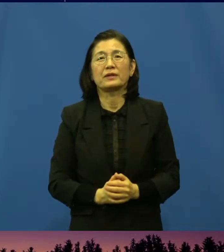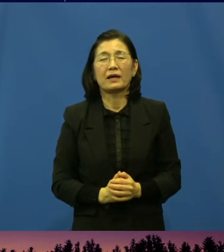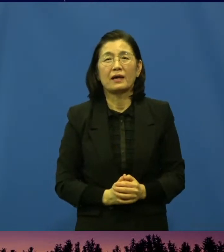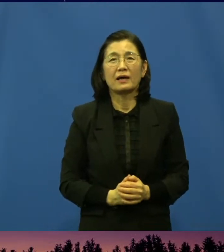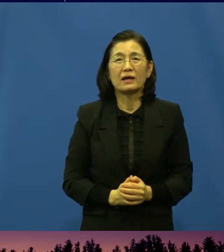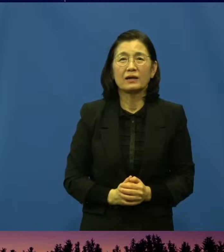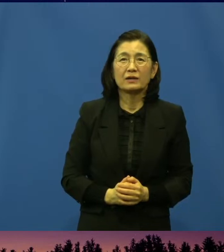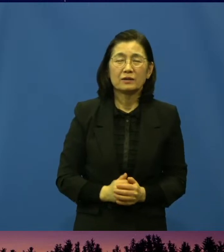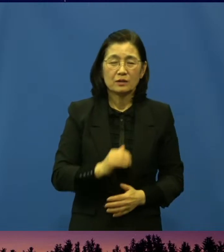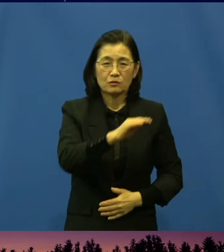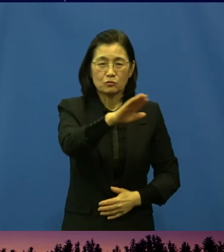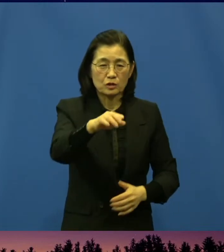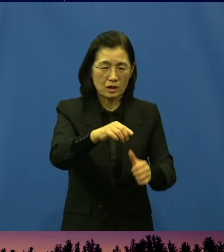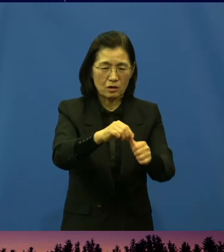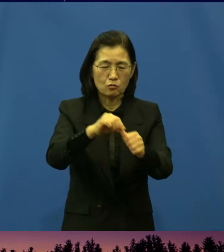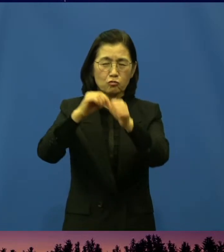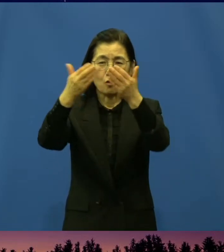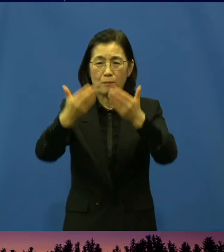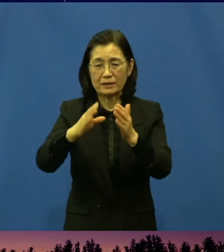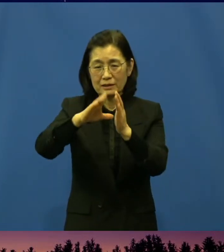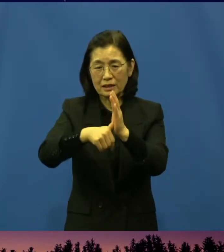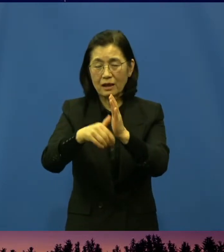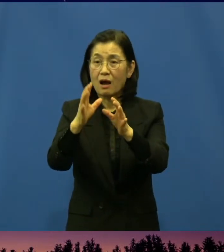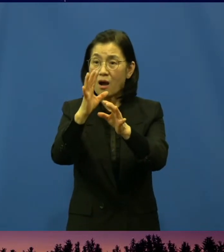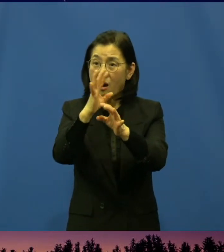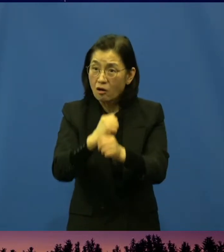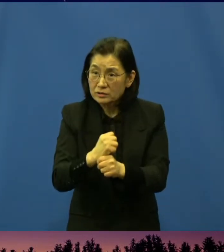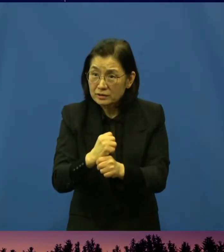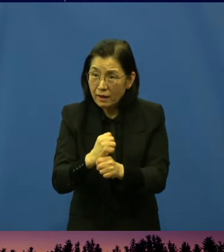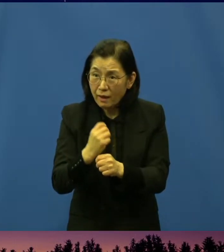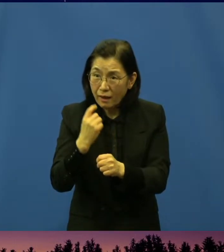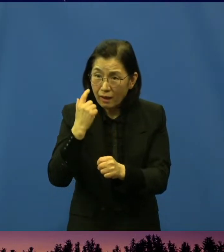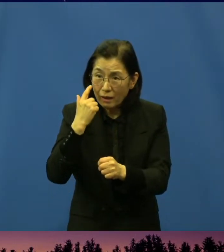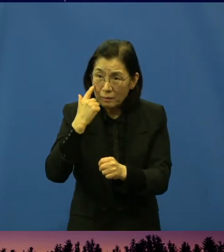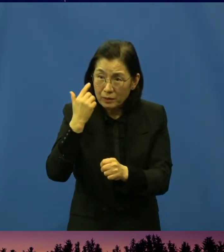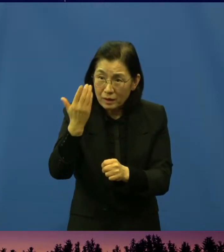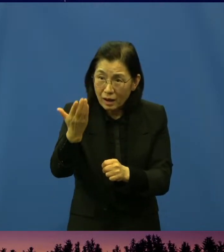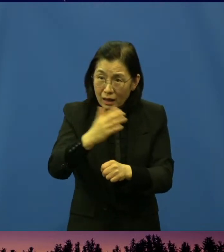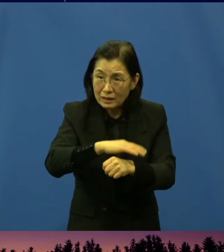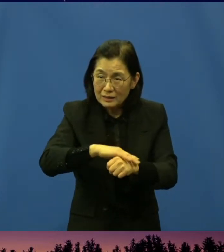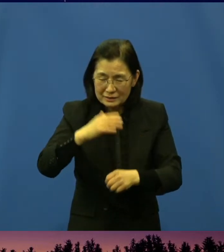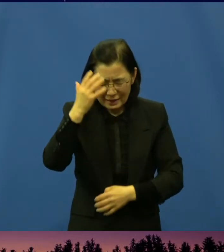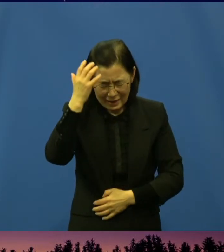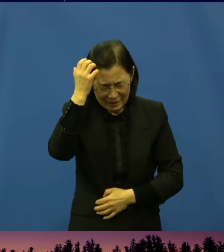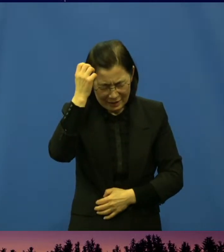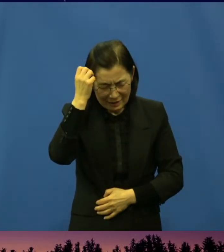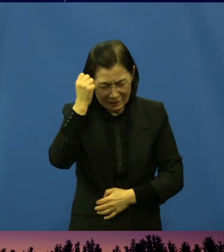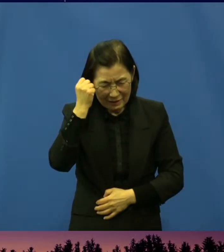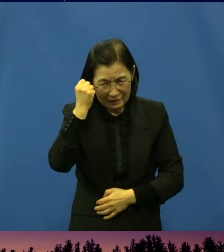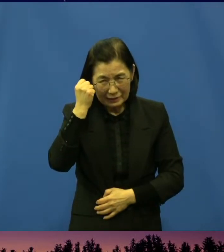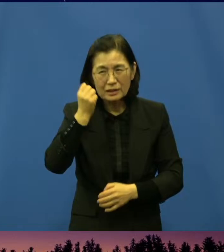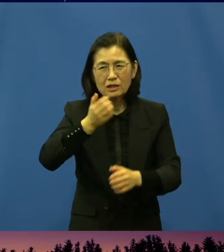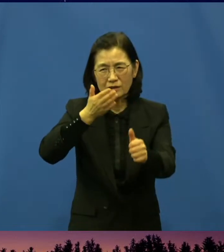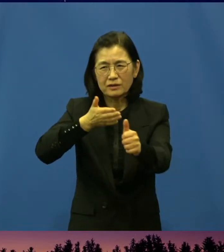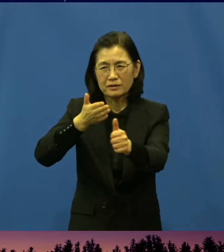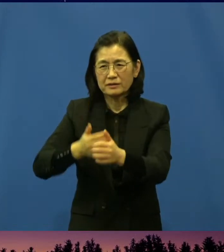여러분, 우리가 구원을 받은 때가 언제인가? 그걸 잘 기억해야 되죠, 그죠? 구원을 받은 때가